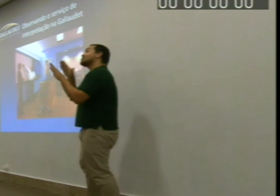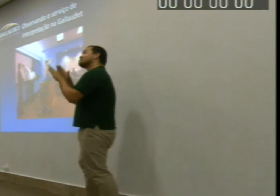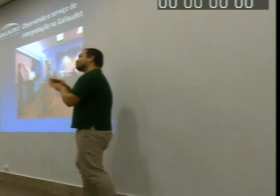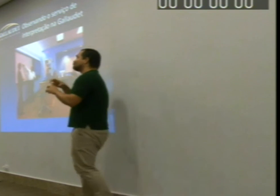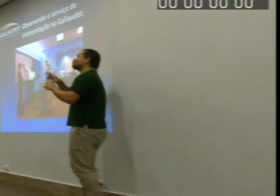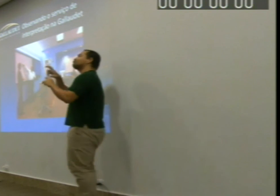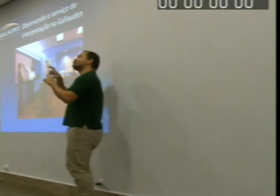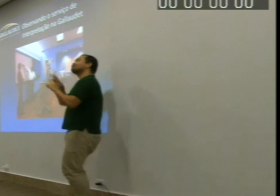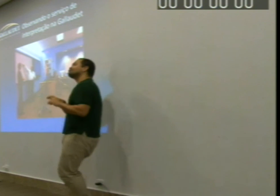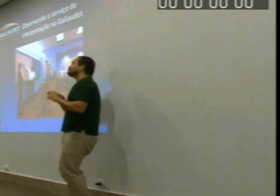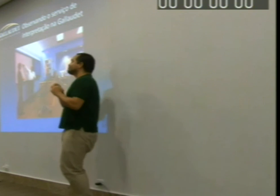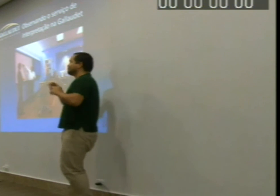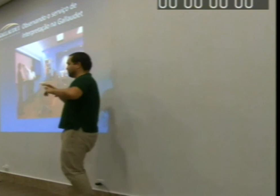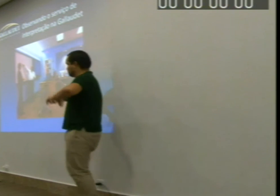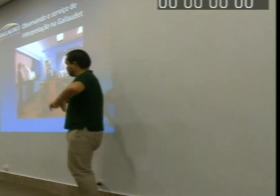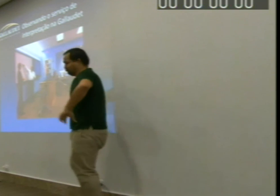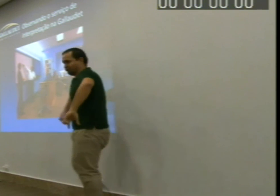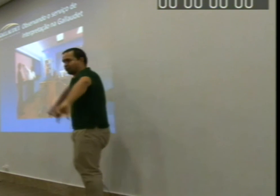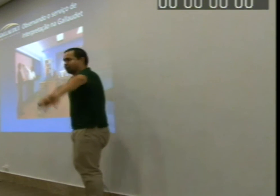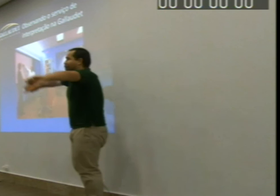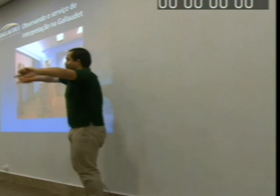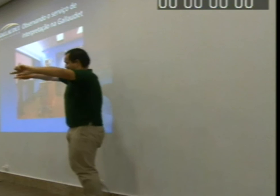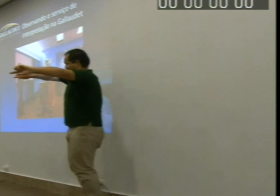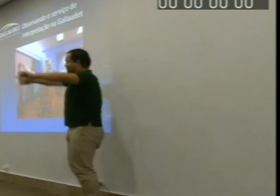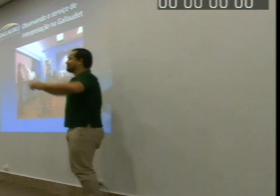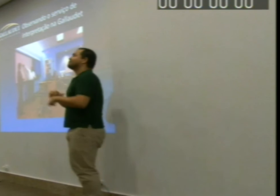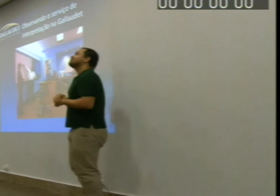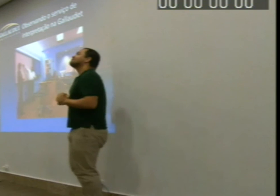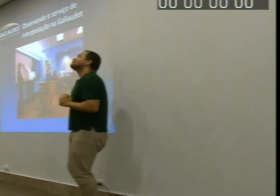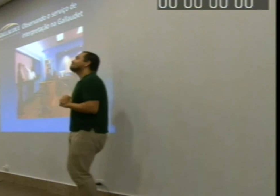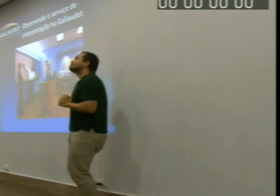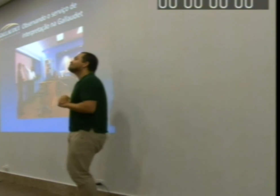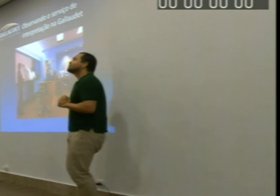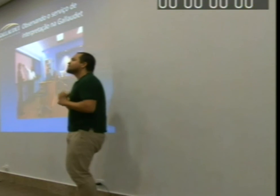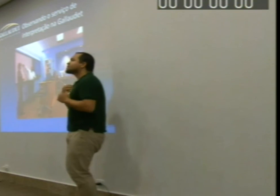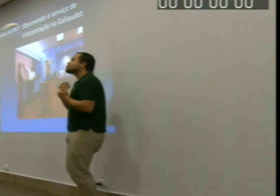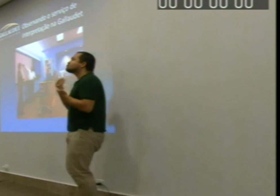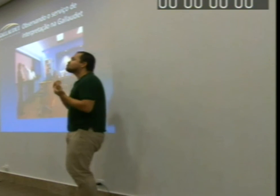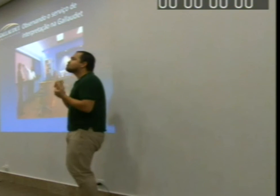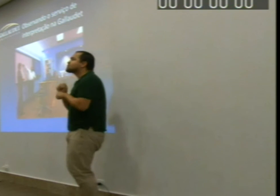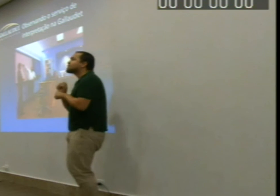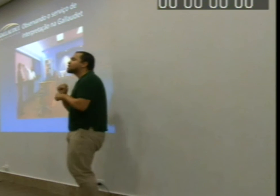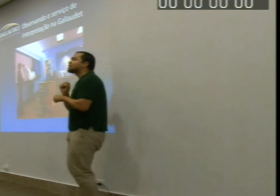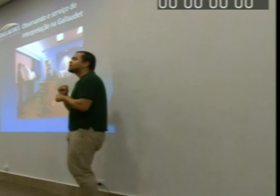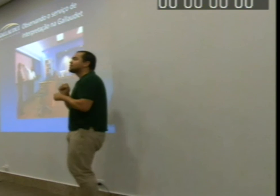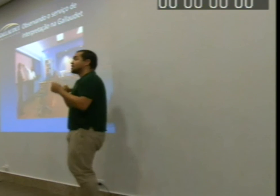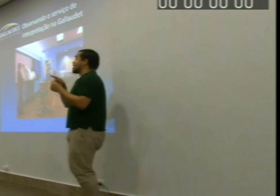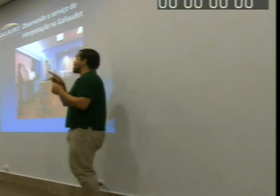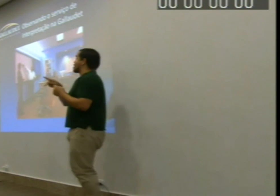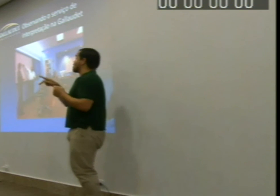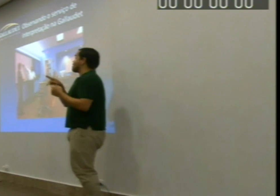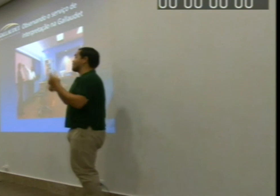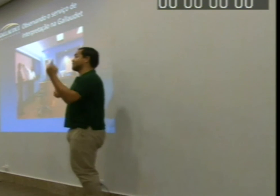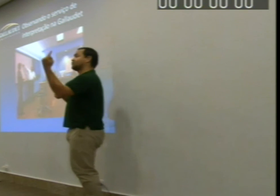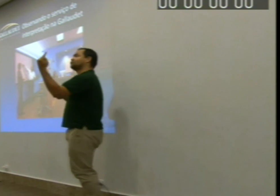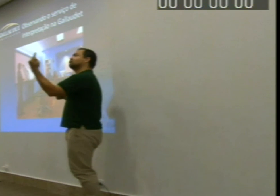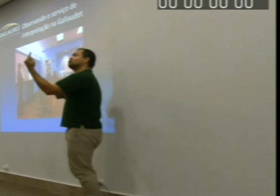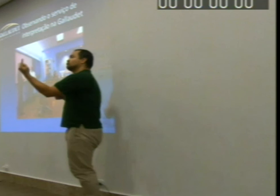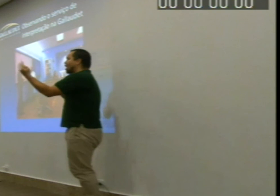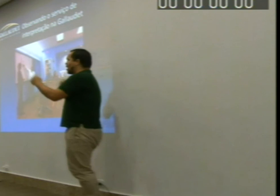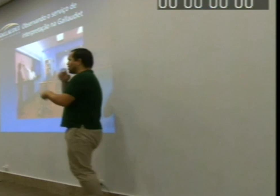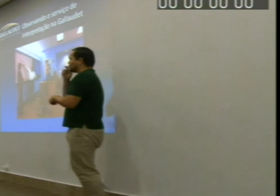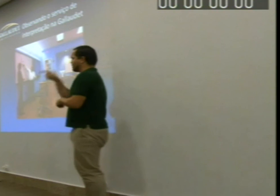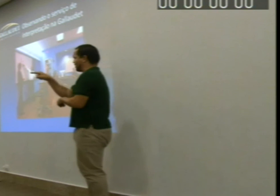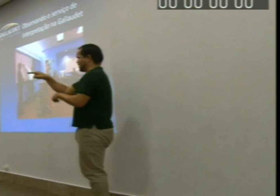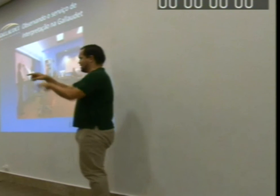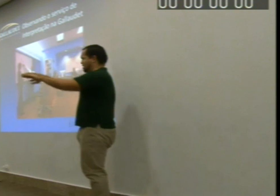dia eu cheguei sentei na na mesa redonda e fiquei esperando o professor